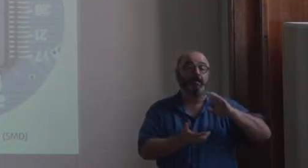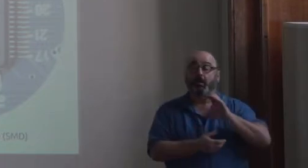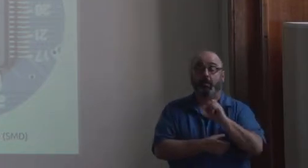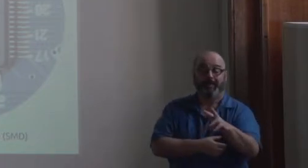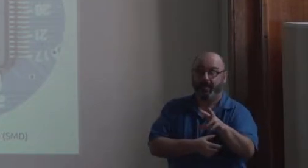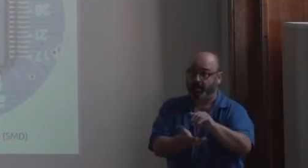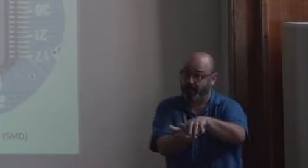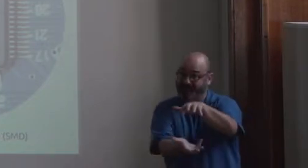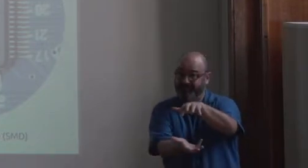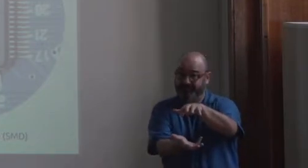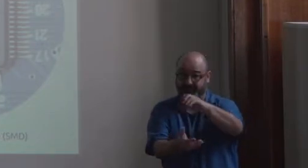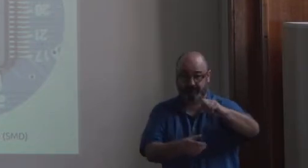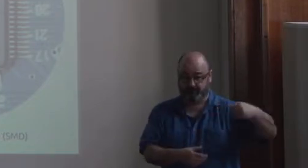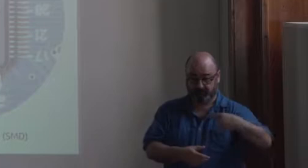lumière,